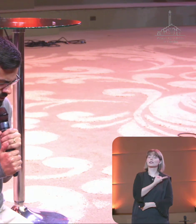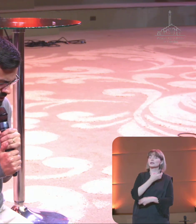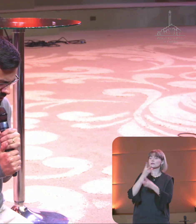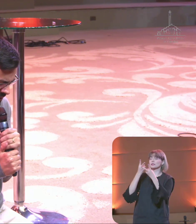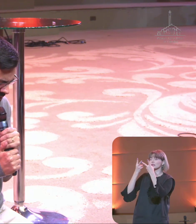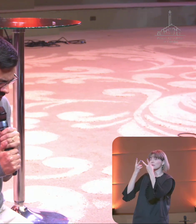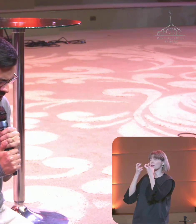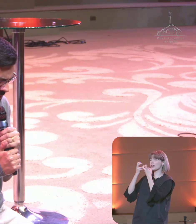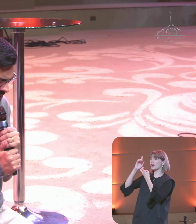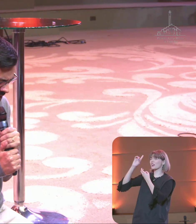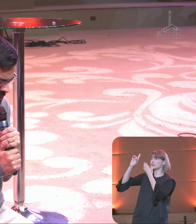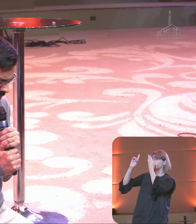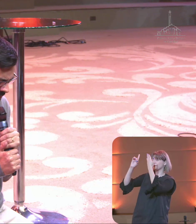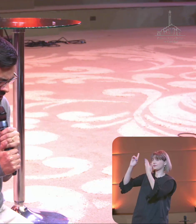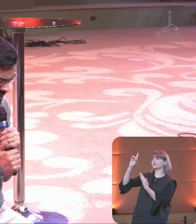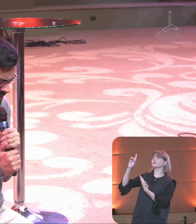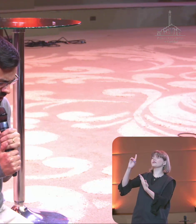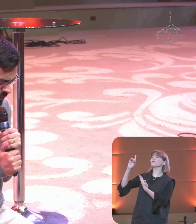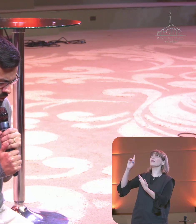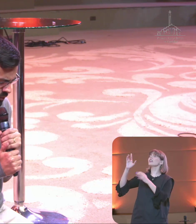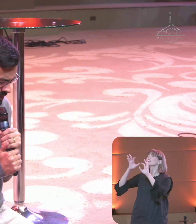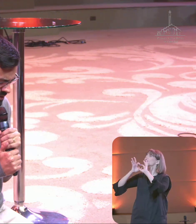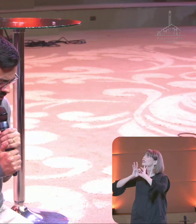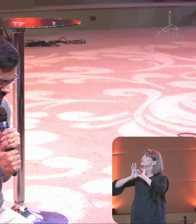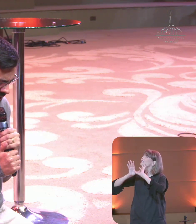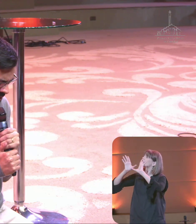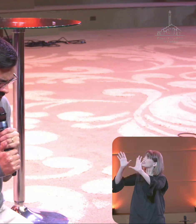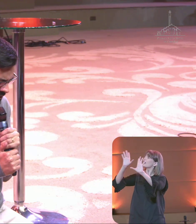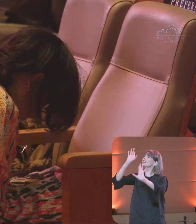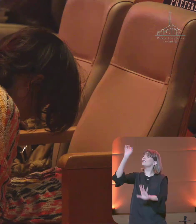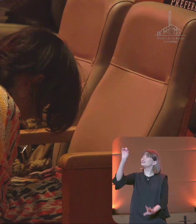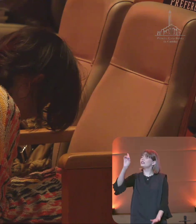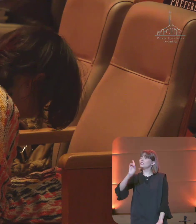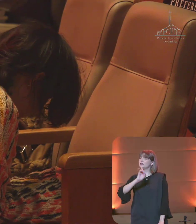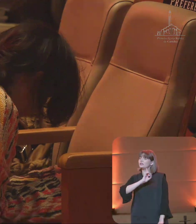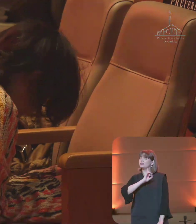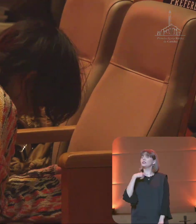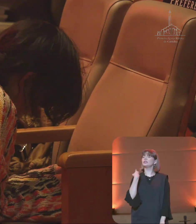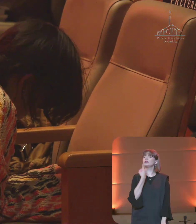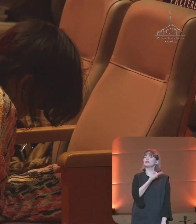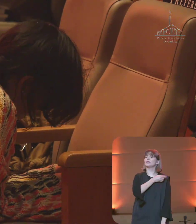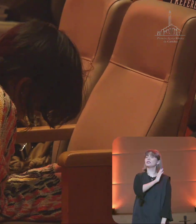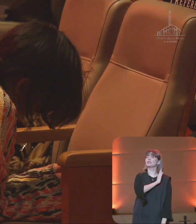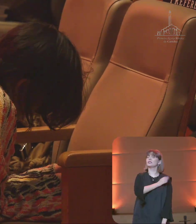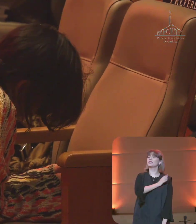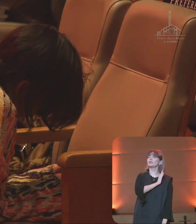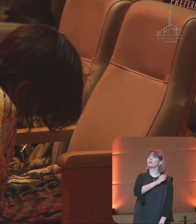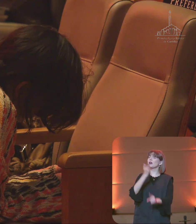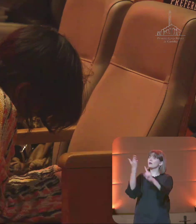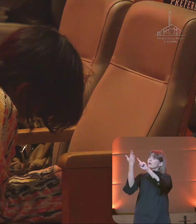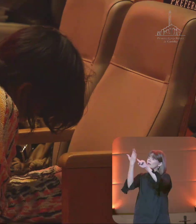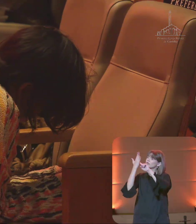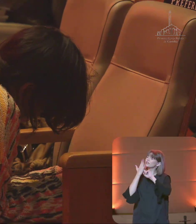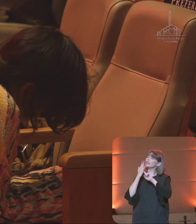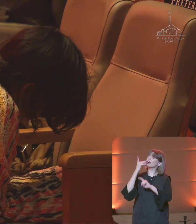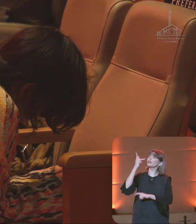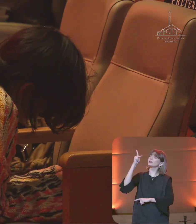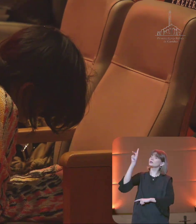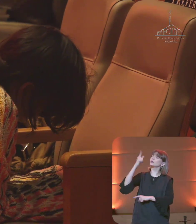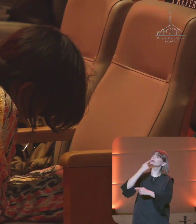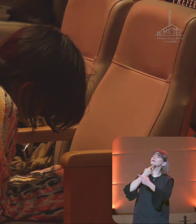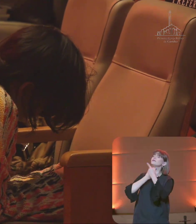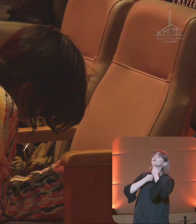nessa noite. Tenha liberdade, Pai, para ministrar ao nosso coração, para revelar, ó Deus, a Tua vontade, Deus, para nos mostrar aquilo que